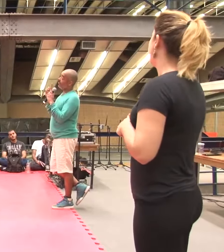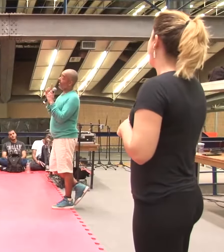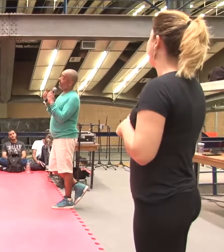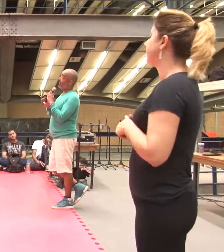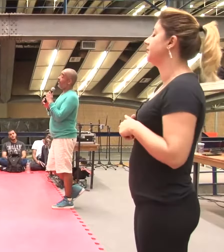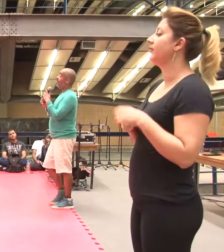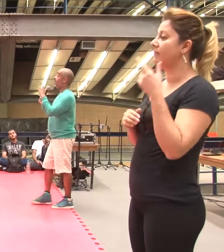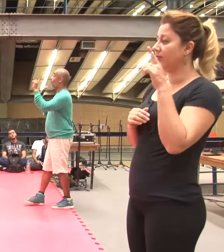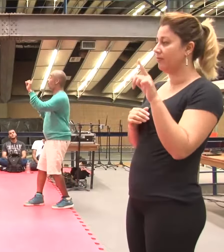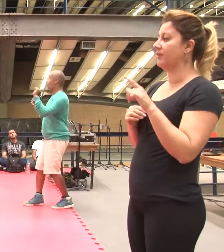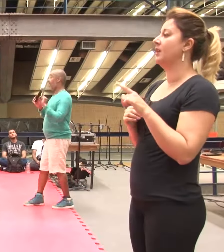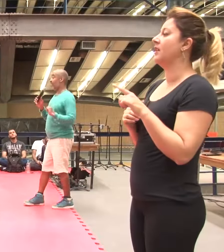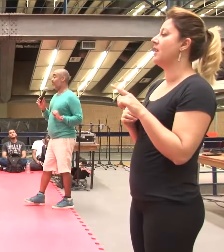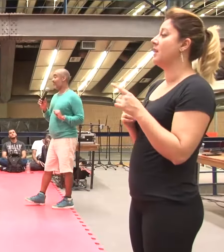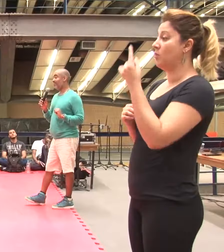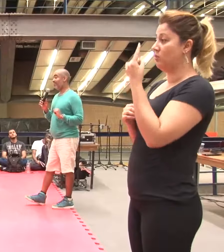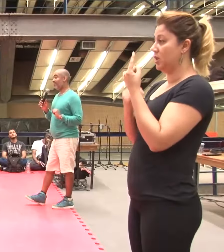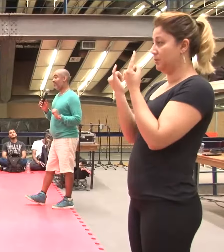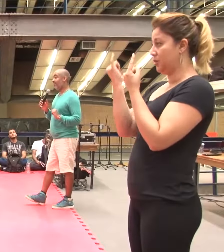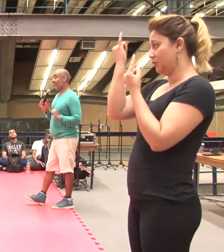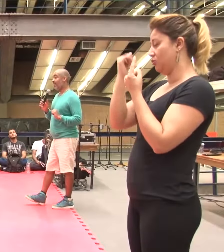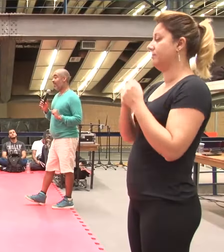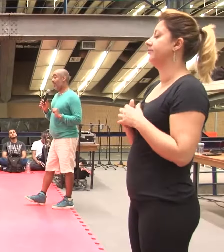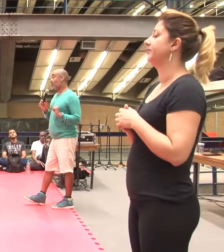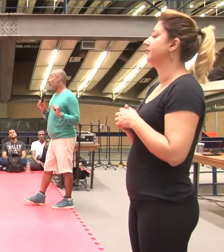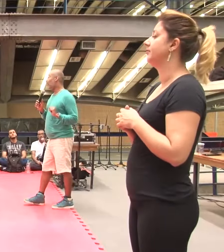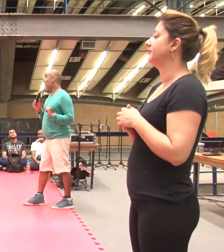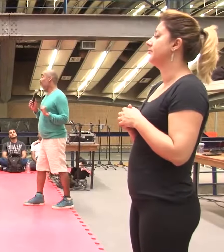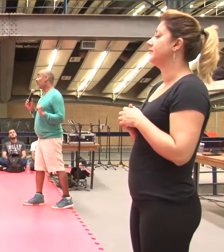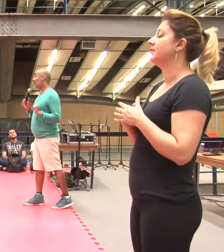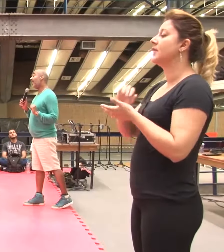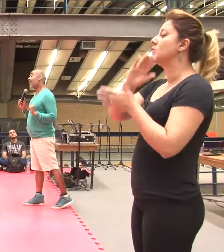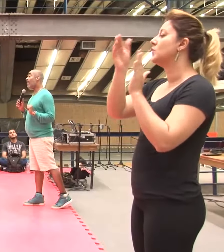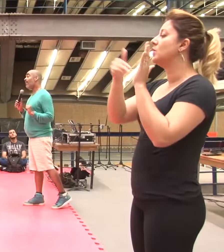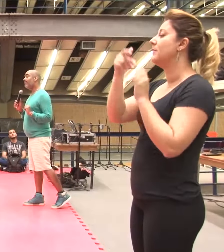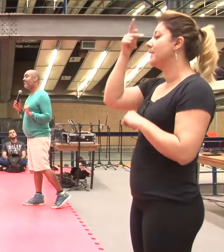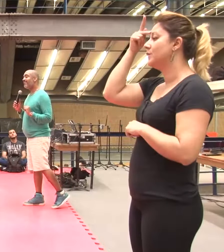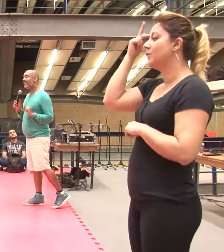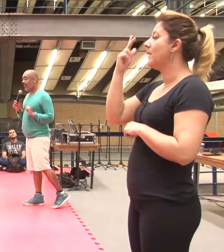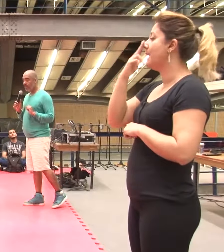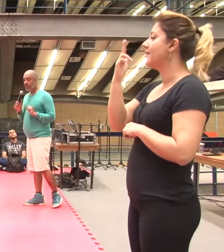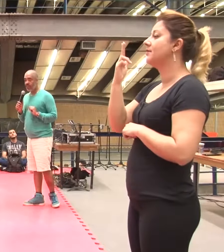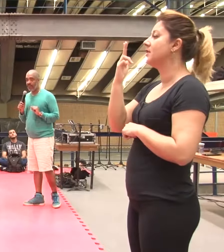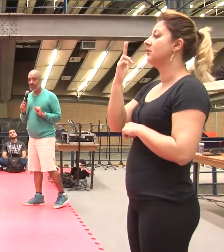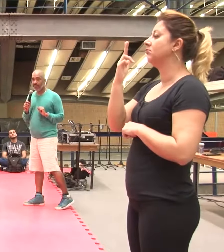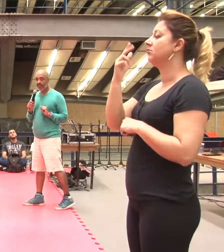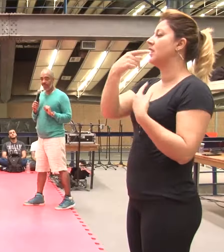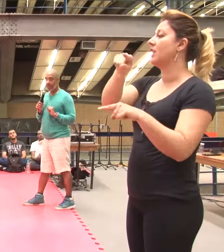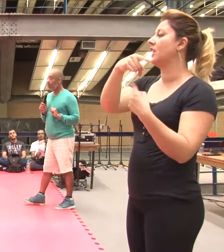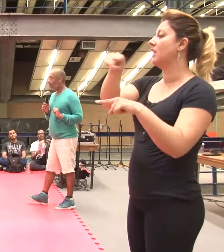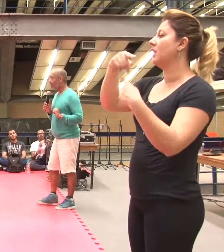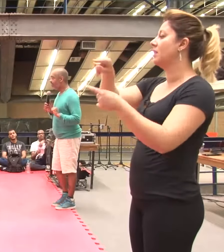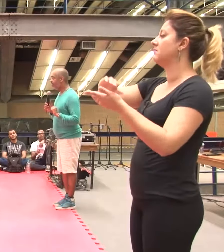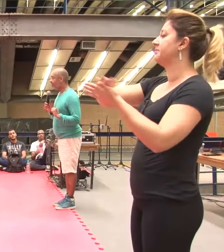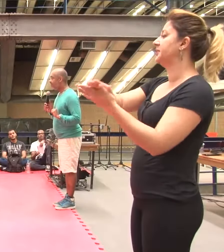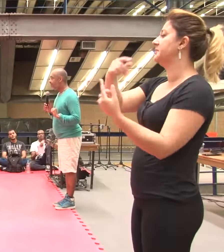E detalhe, e como um aspecto, todo mundo é animal, inclusive